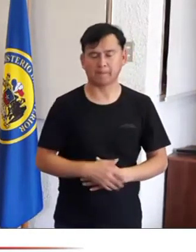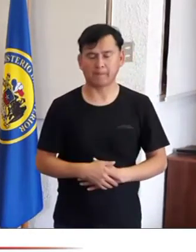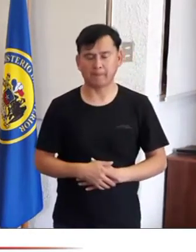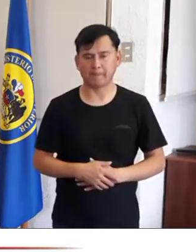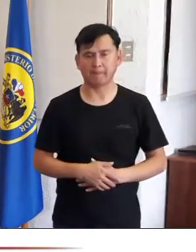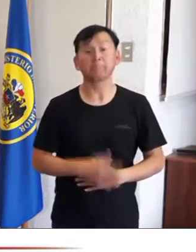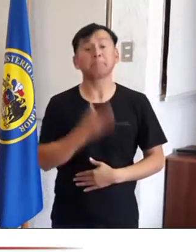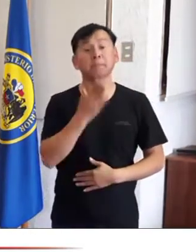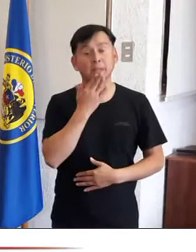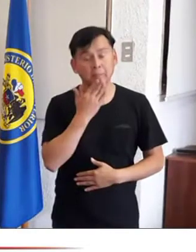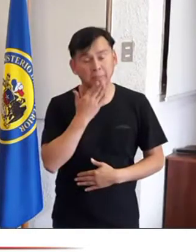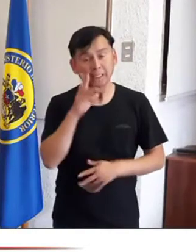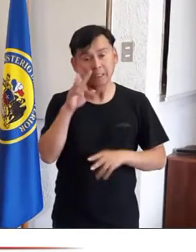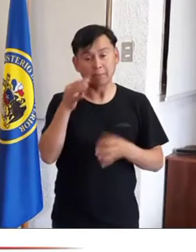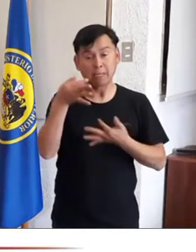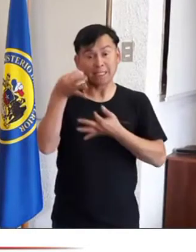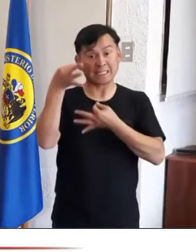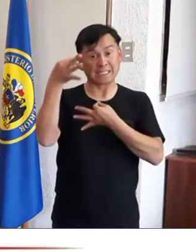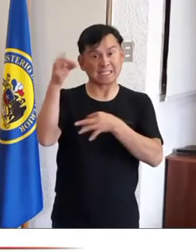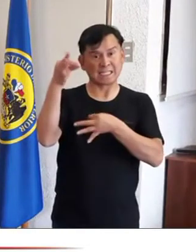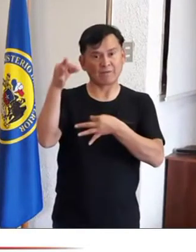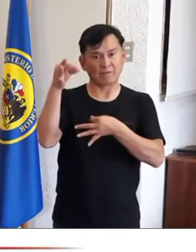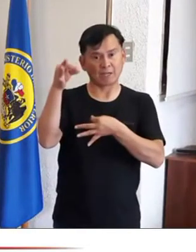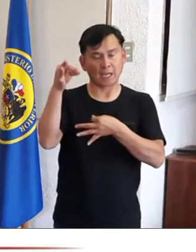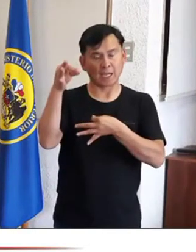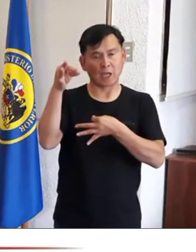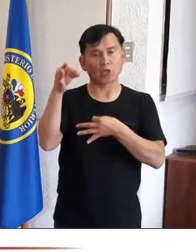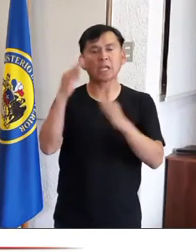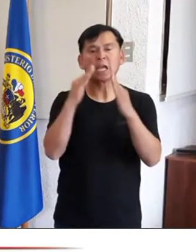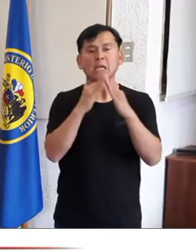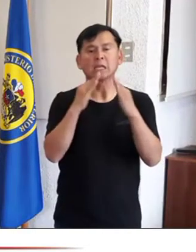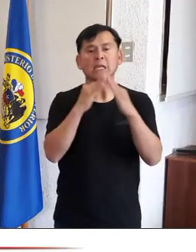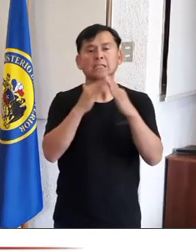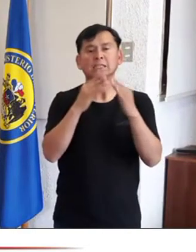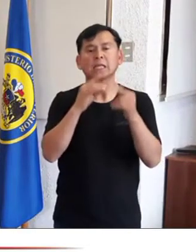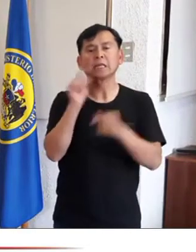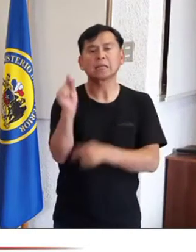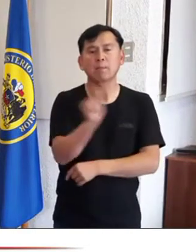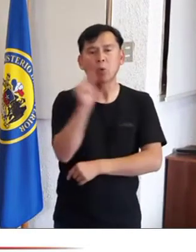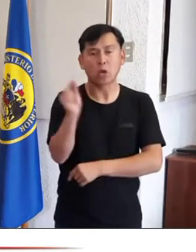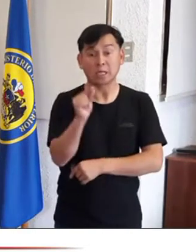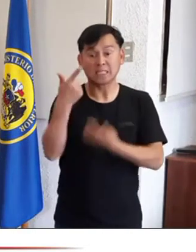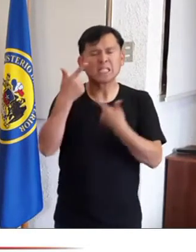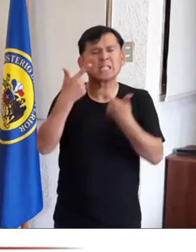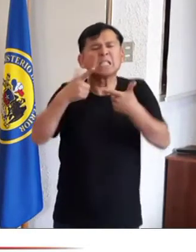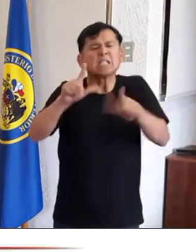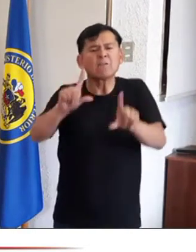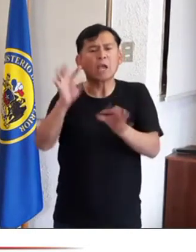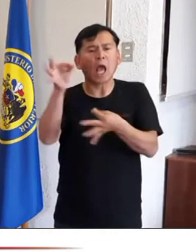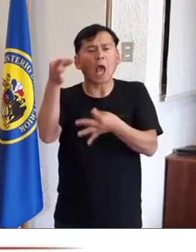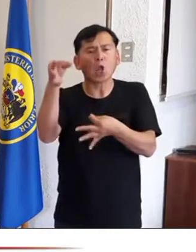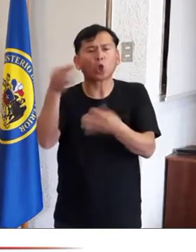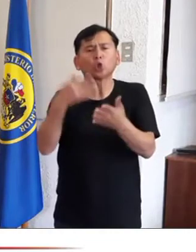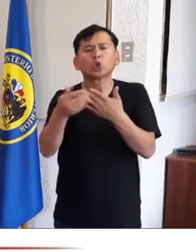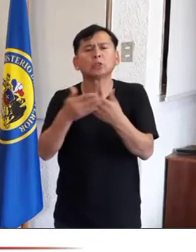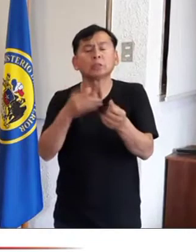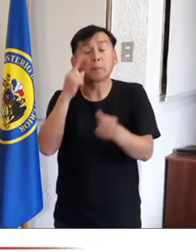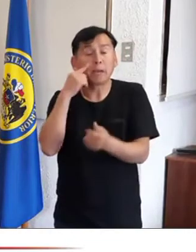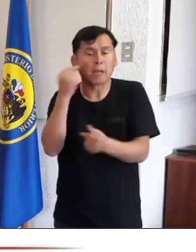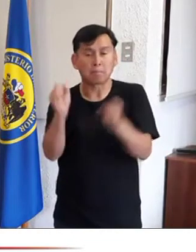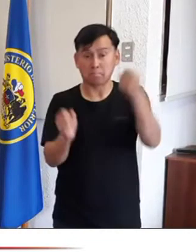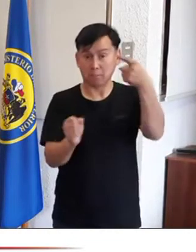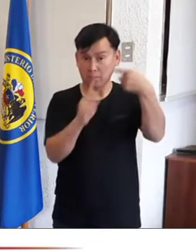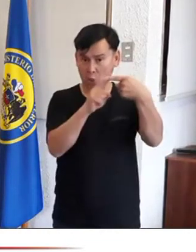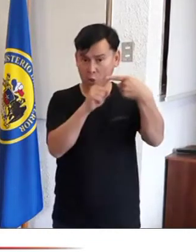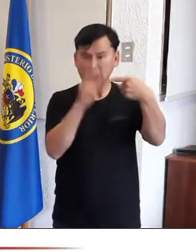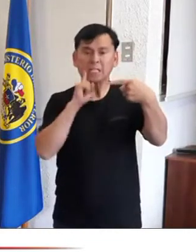También destacar el certificado de residencia temporal. Este certificado está diseñado para, primero,